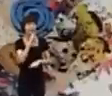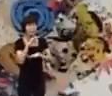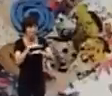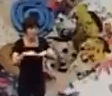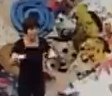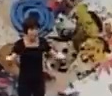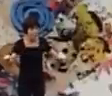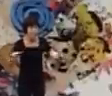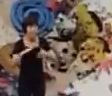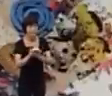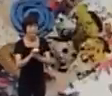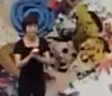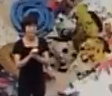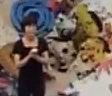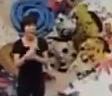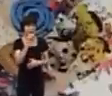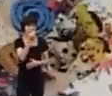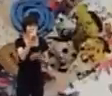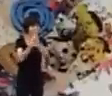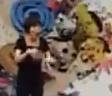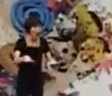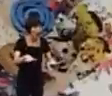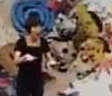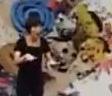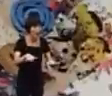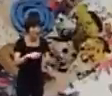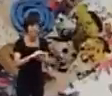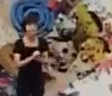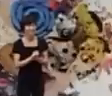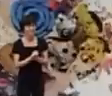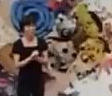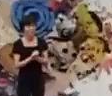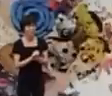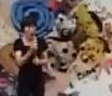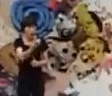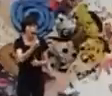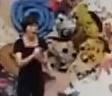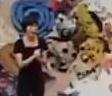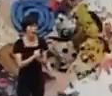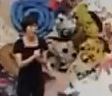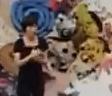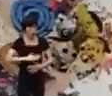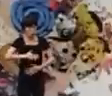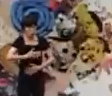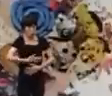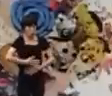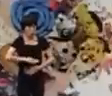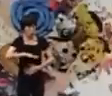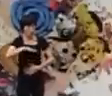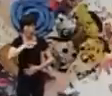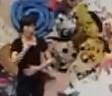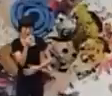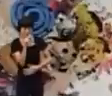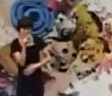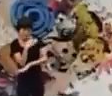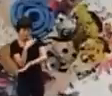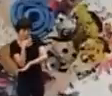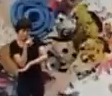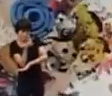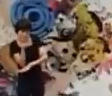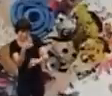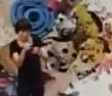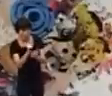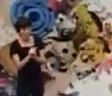安啊，各位，應該吃了飯了嗬。係，咁啊好啦，咁我哋可以飽住肚咧嚟欣賞我哋今日演